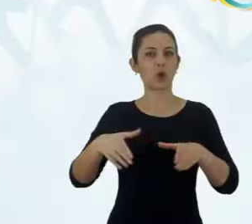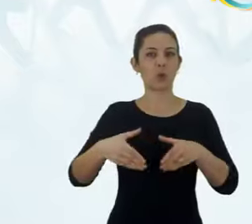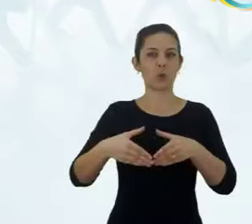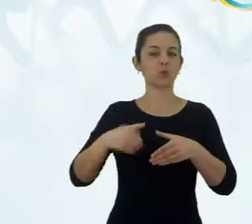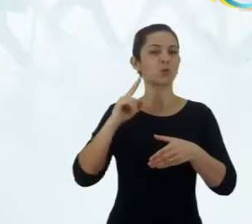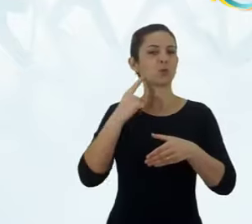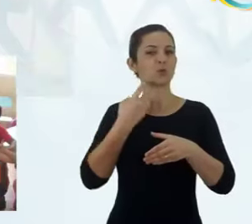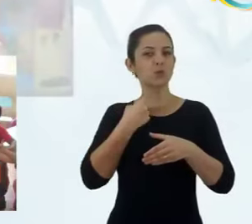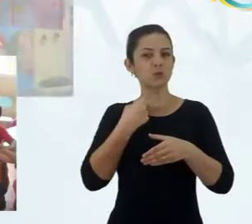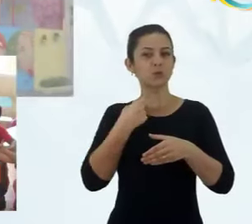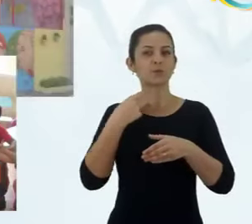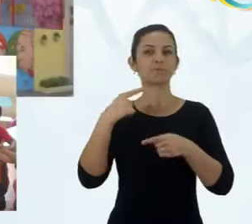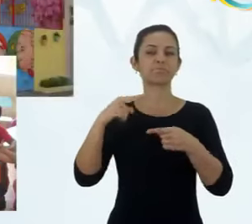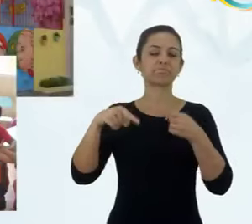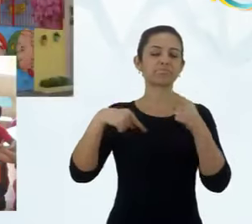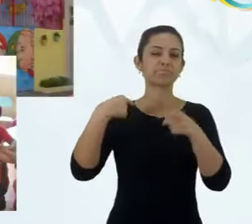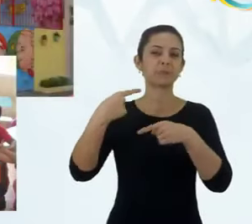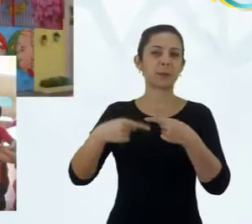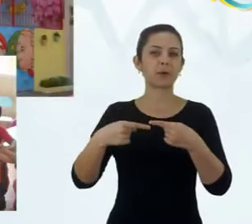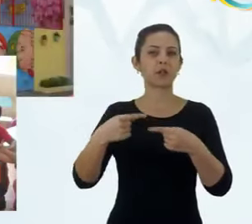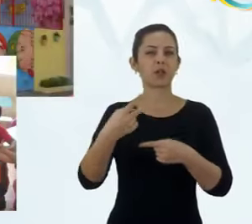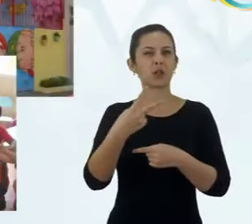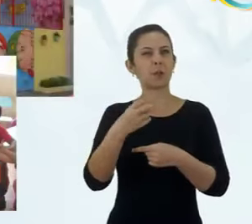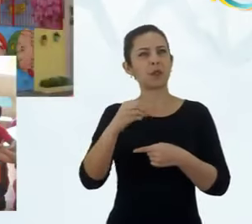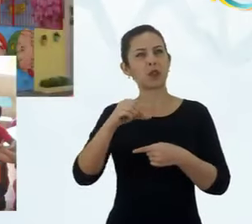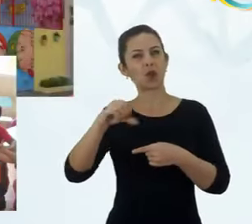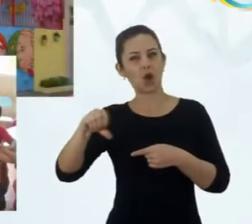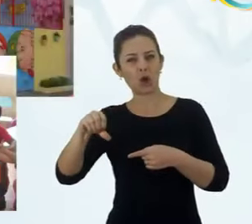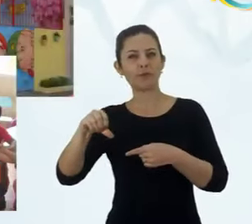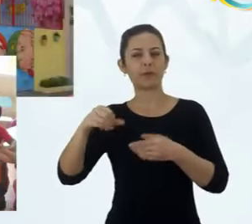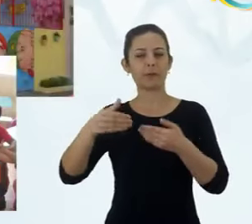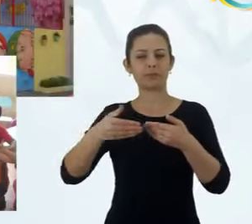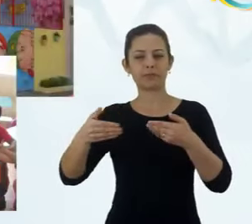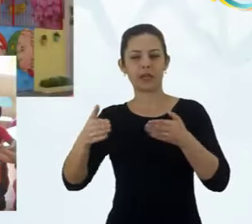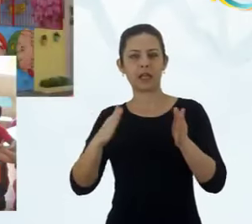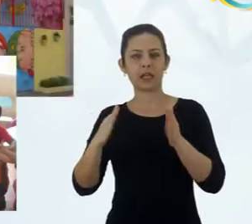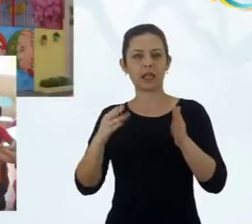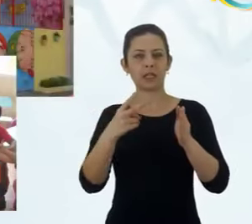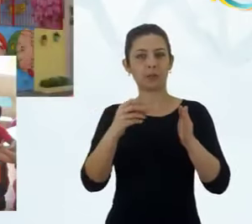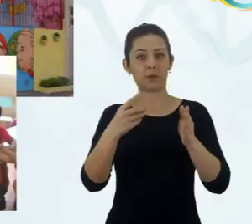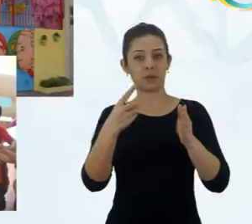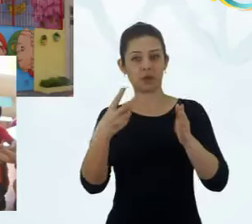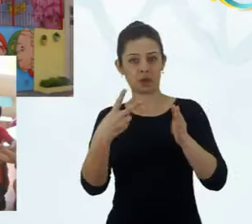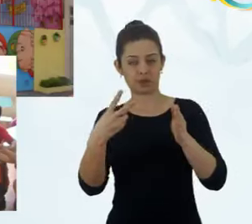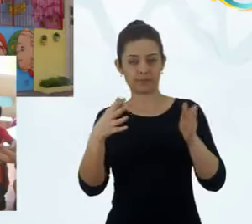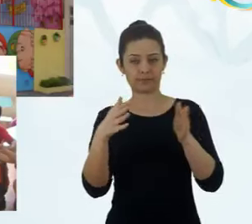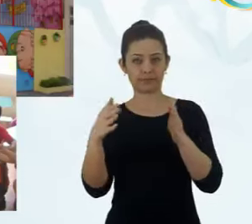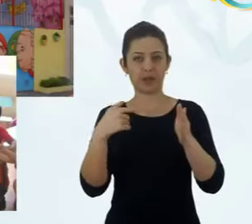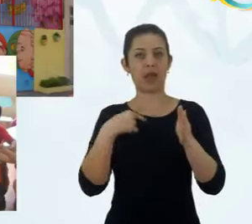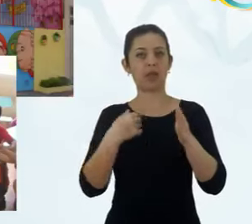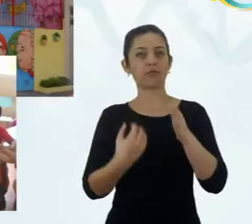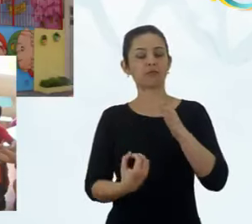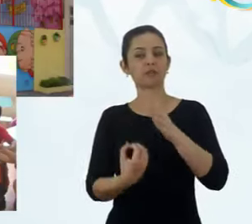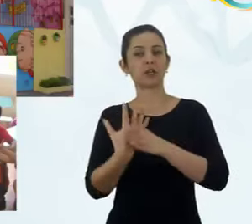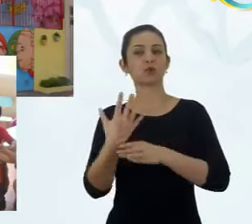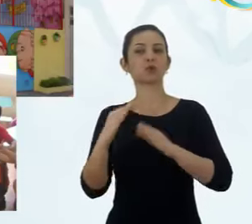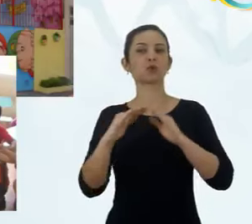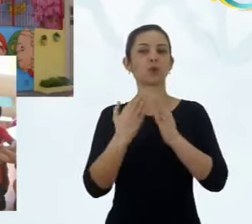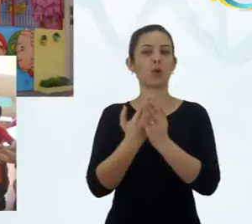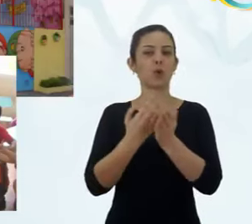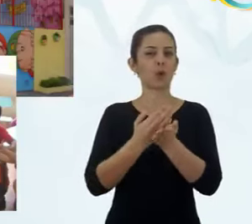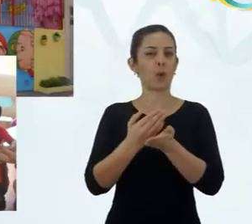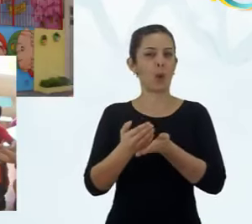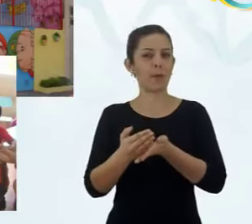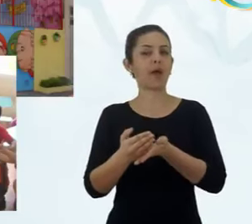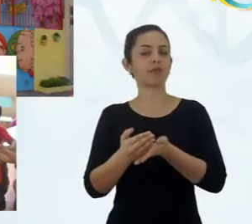essa comunidade. E depois, de 2009 a 2012, eu tenho uma escola, que